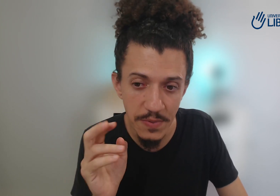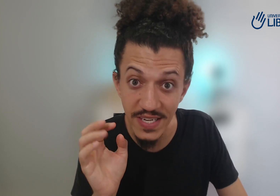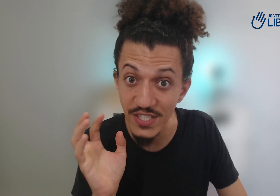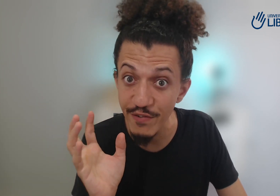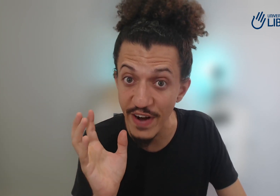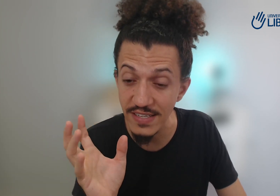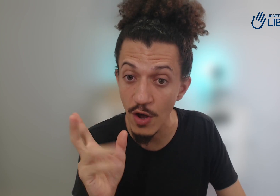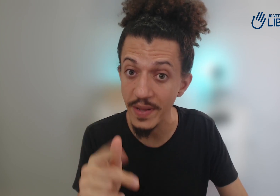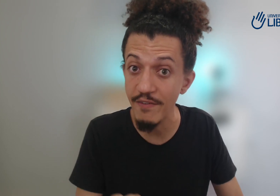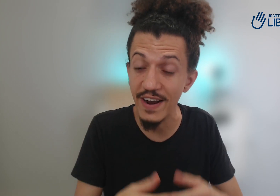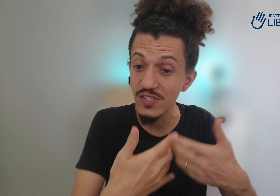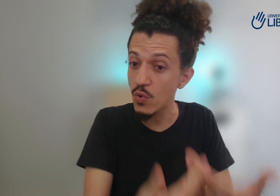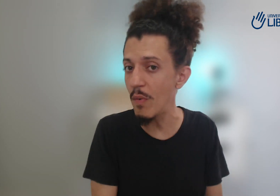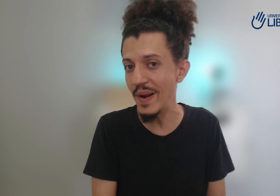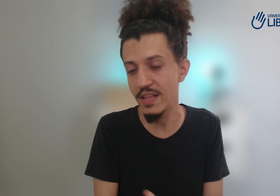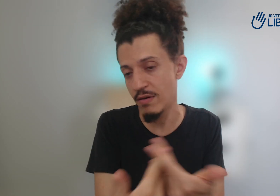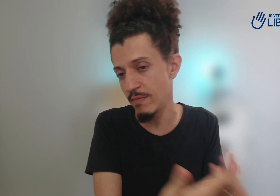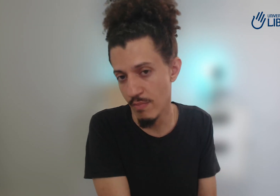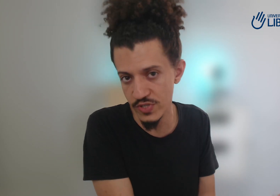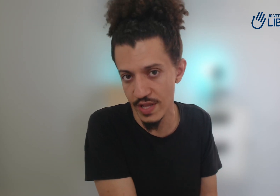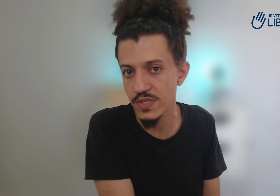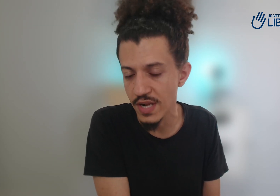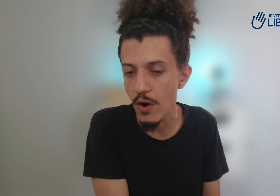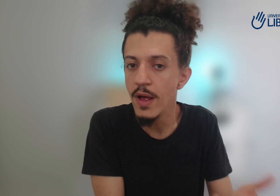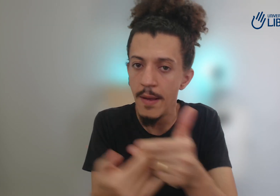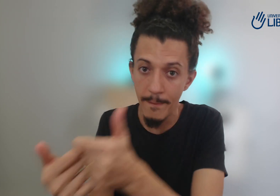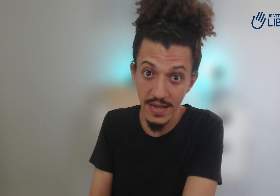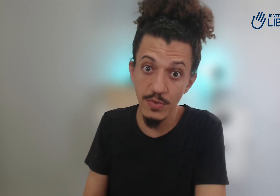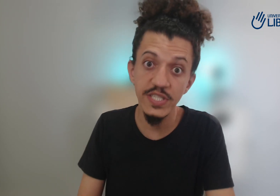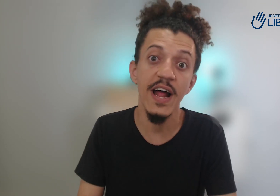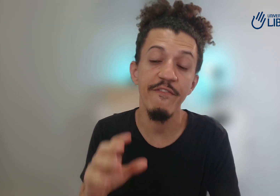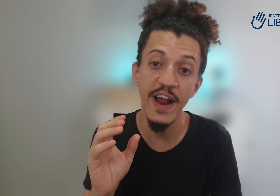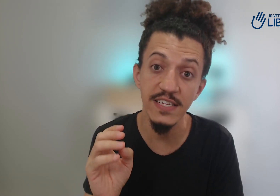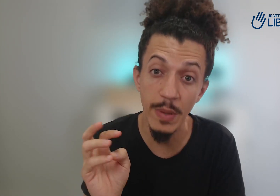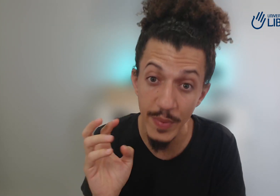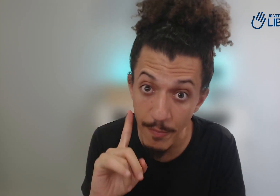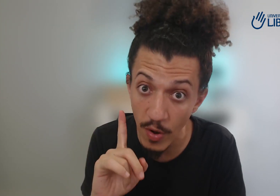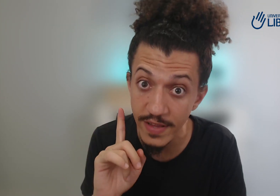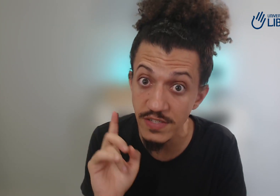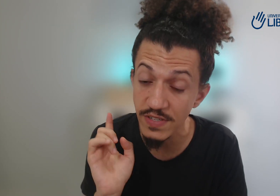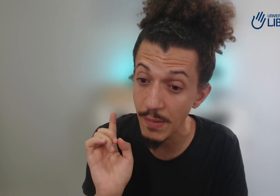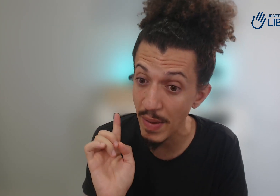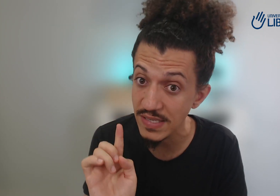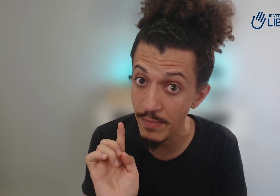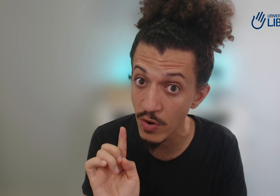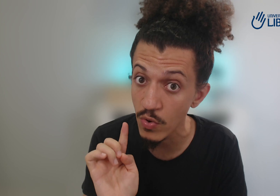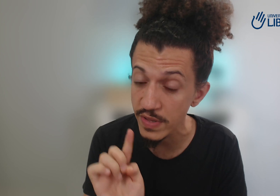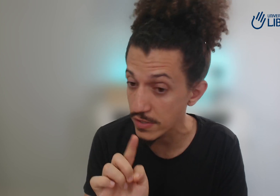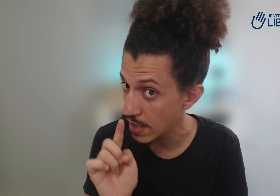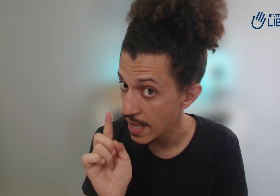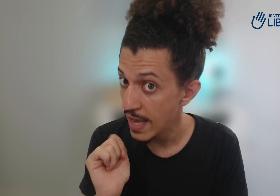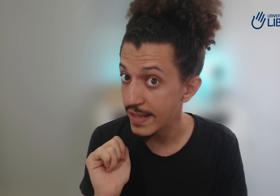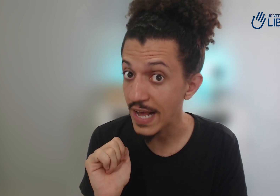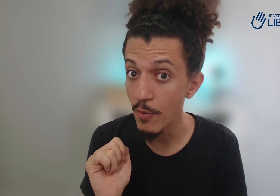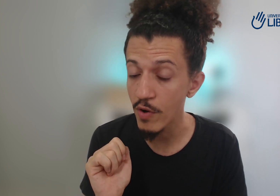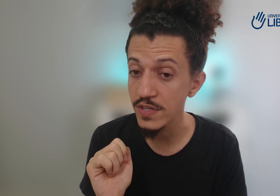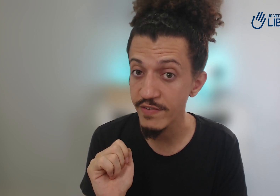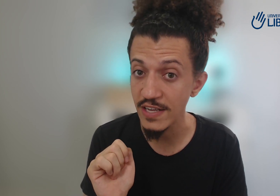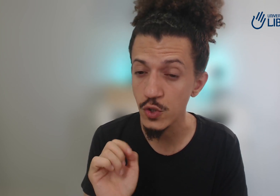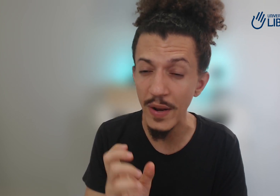aqui de frase, realmente da frase completa, que eu mostrei o sinal, mas mostrar a frase também, porque é importante você perceber no contexto. Daqui a pouco você vai descobrir como